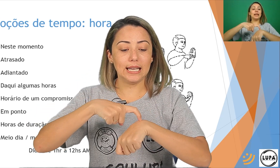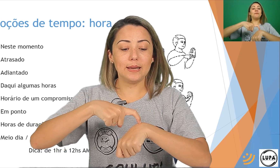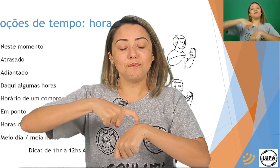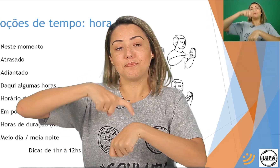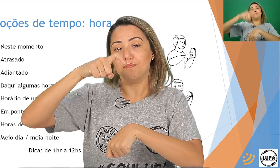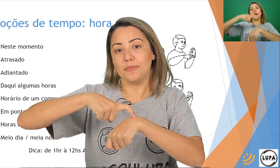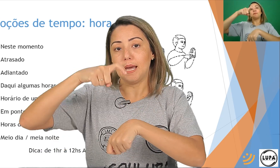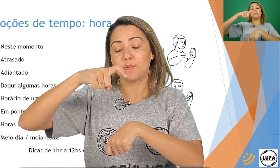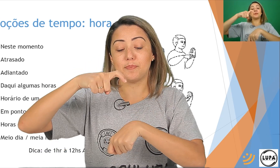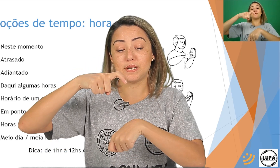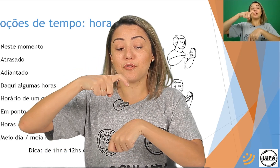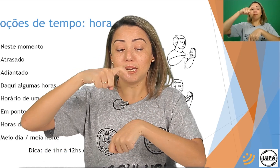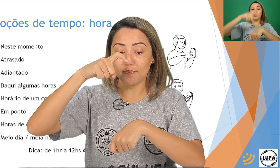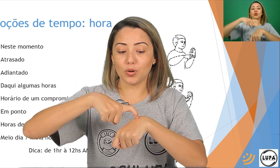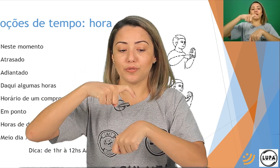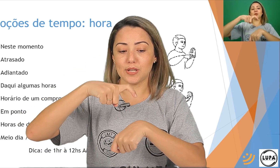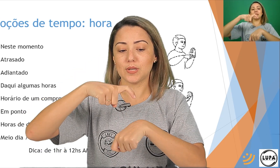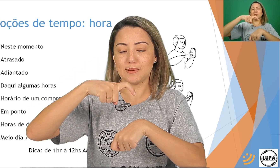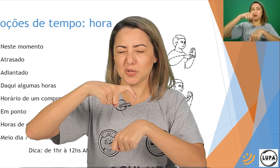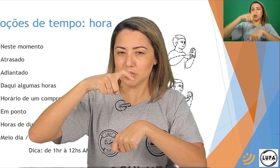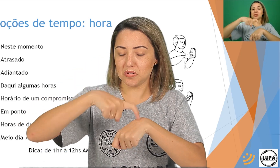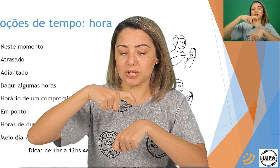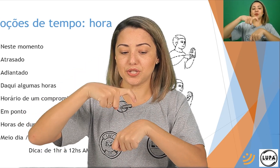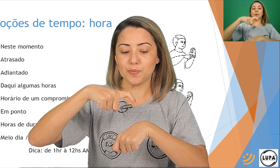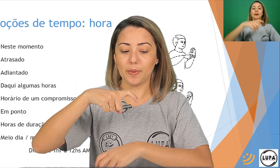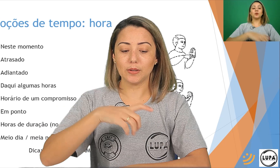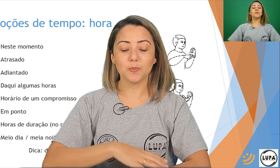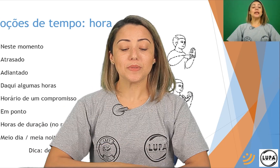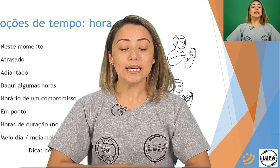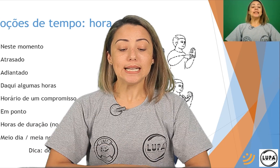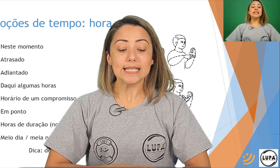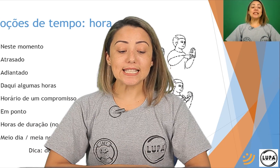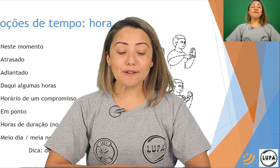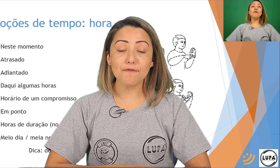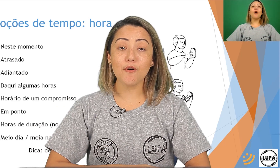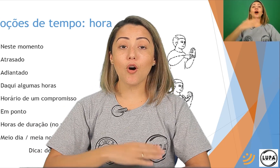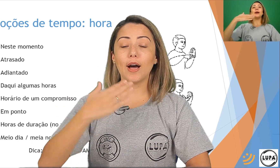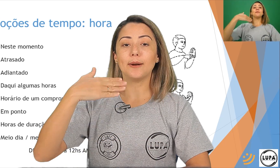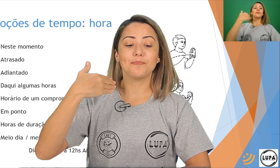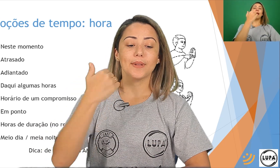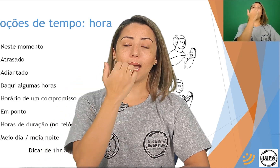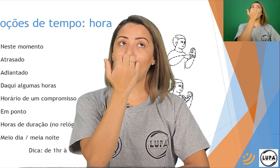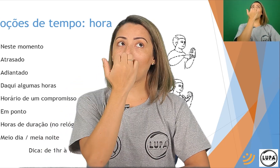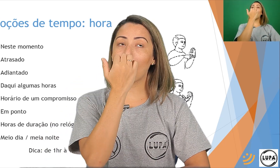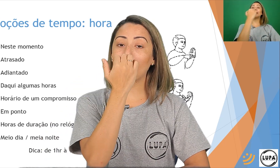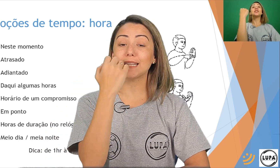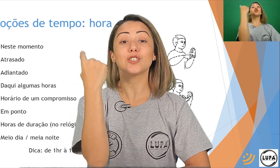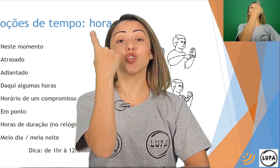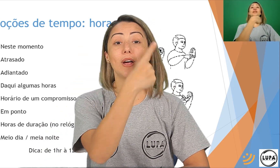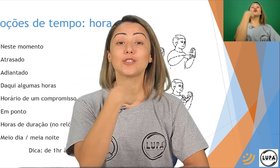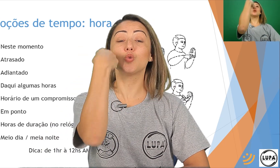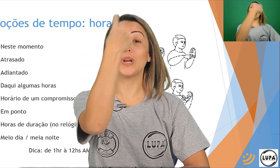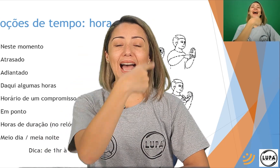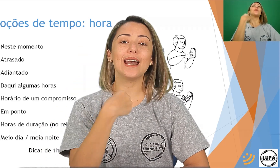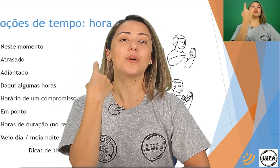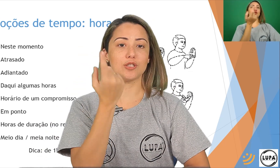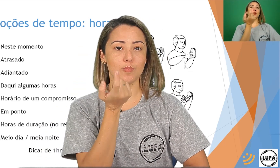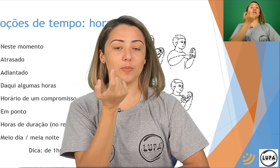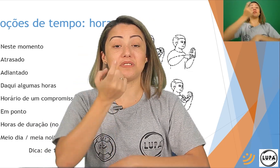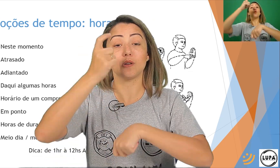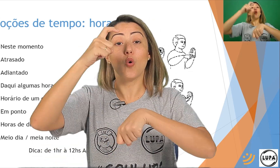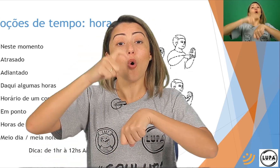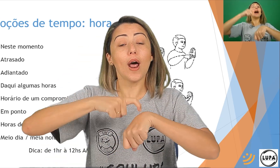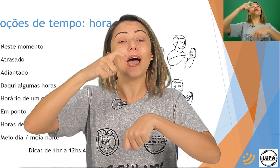fazer aqui, né? Se for em ponto, eu faço esse mesmo sinal de neste momento. Se for quantas horas duraram